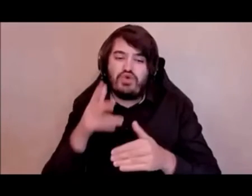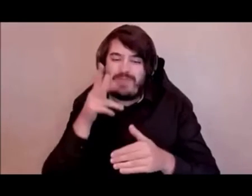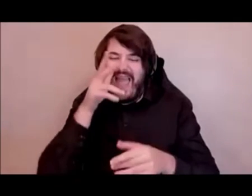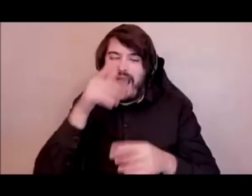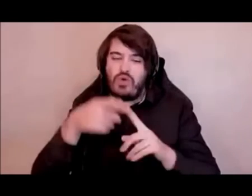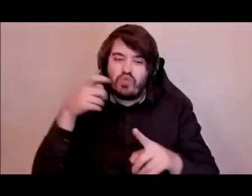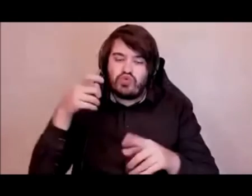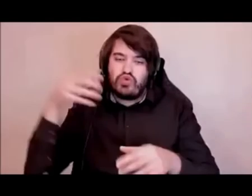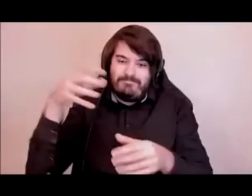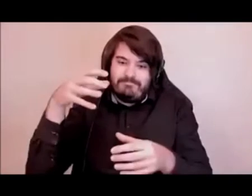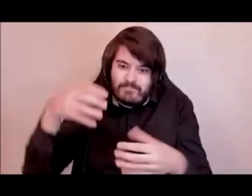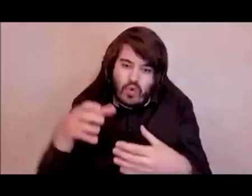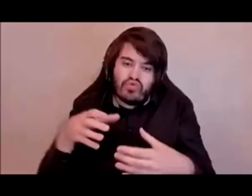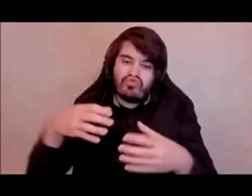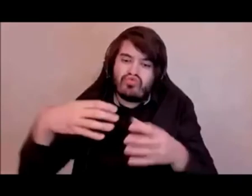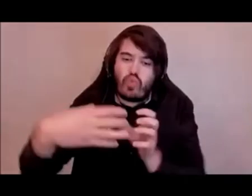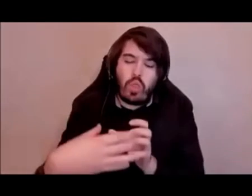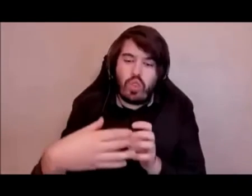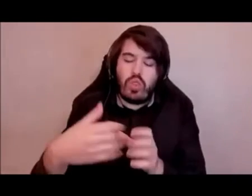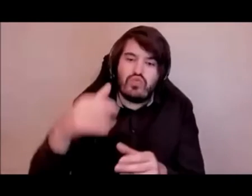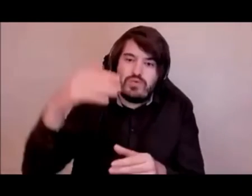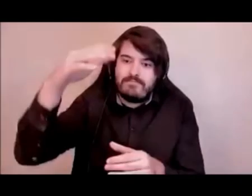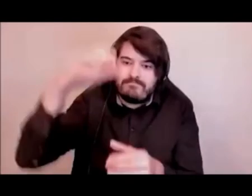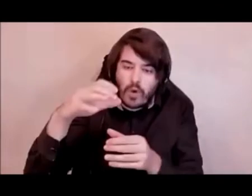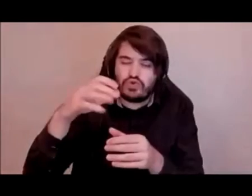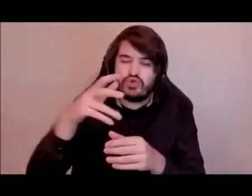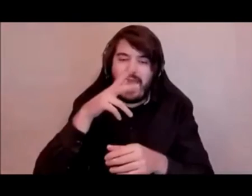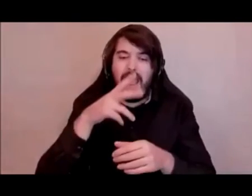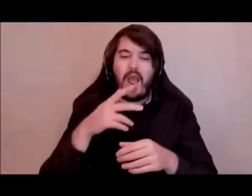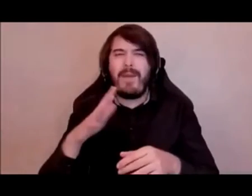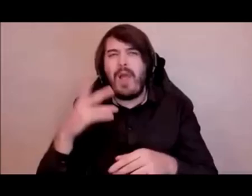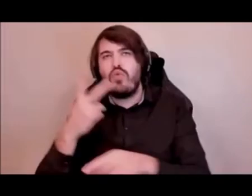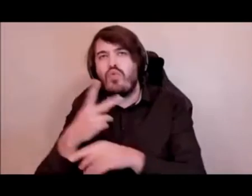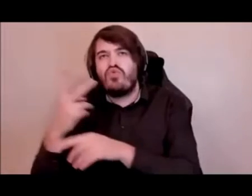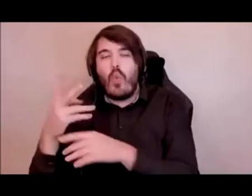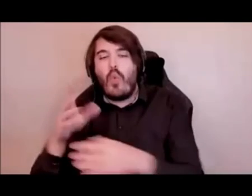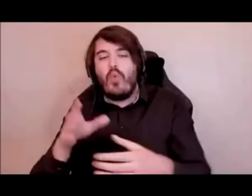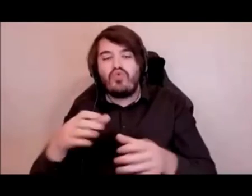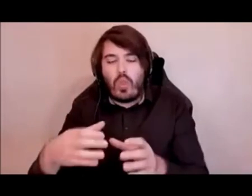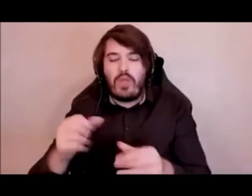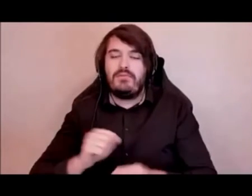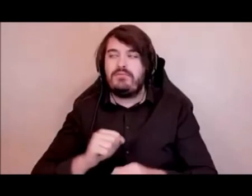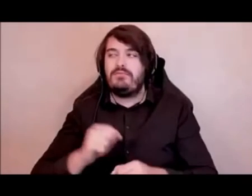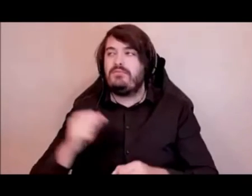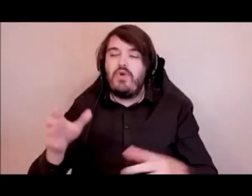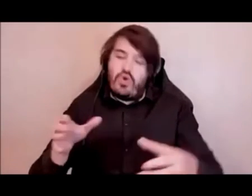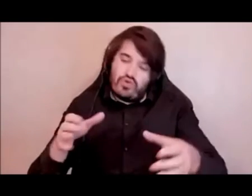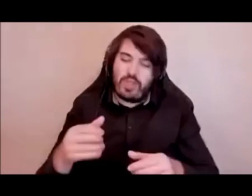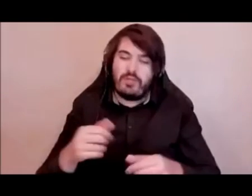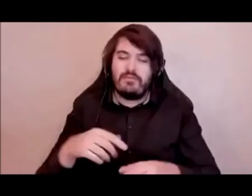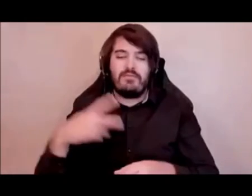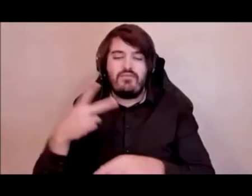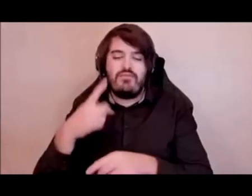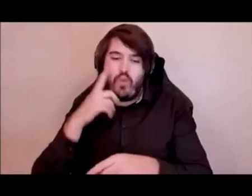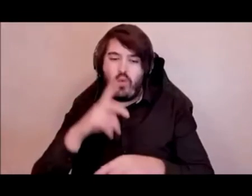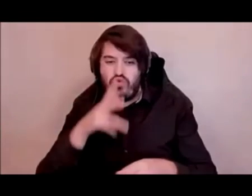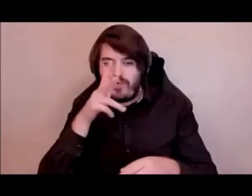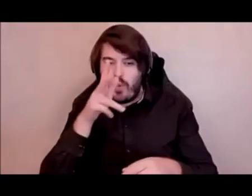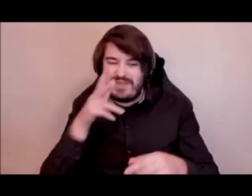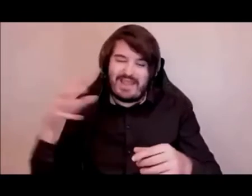lumière. Tournez vos pots à chaque 2 jours à peu près pour surveiller qu'ils ont une bonne luminosité tout